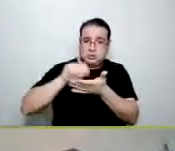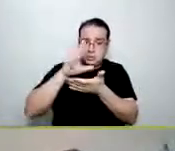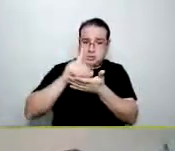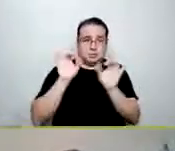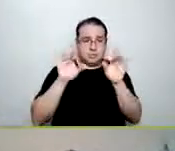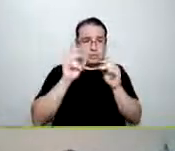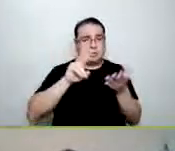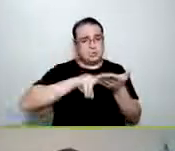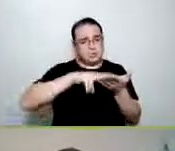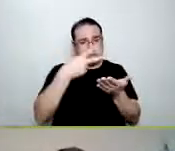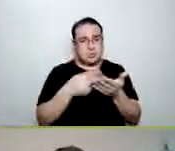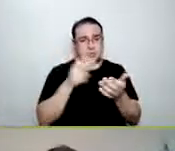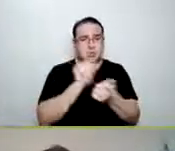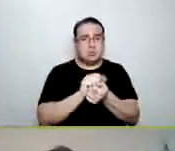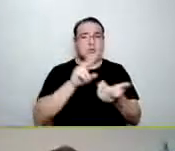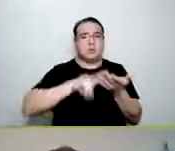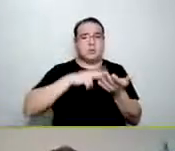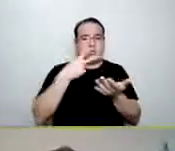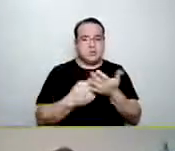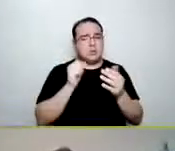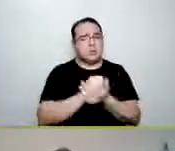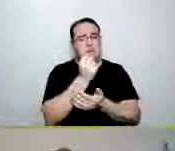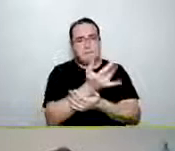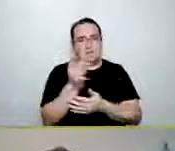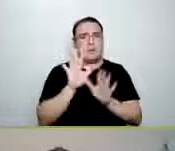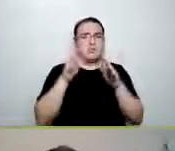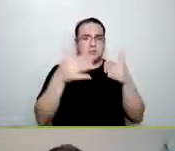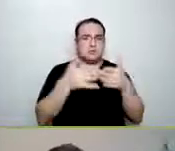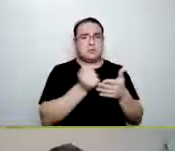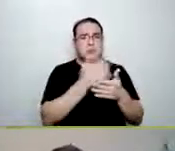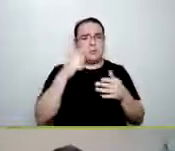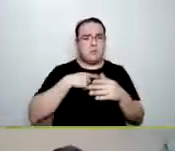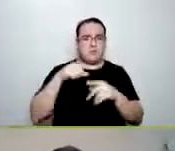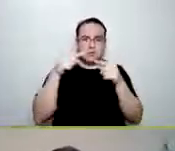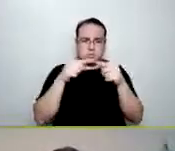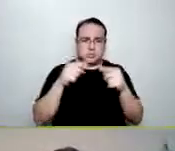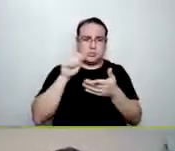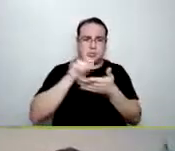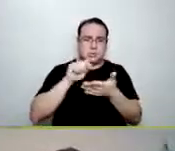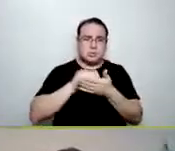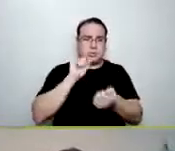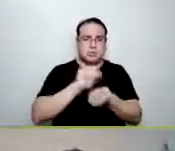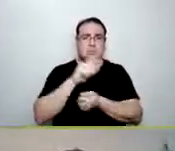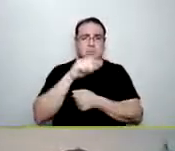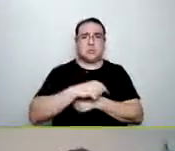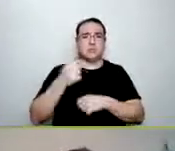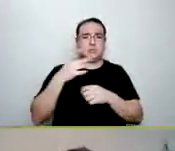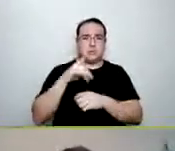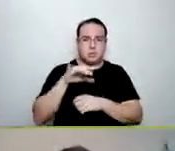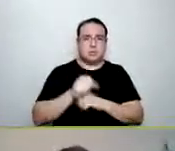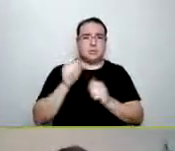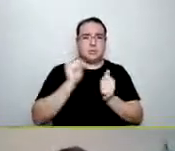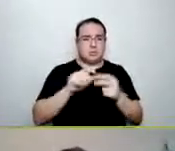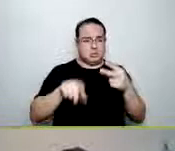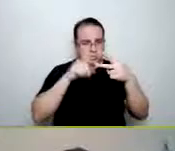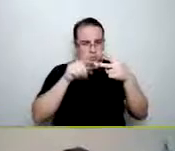uma transcrição, tradução, pode ter em várias formas, formatos, mais níveis de anotação. Isso são os nossos dados